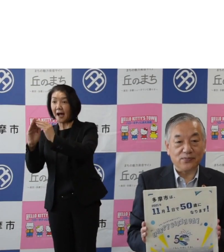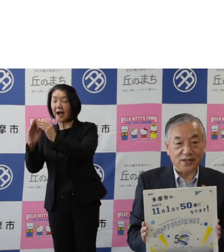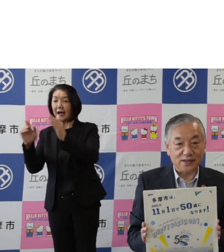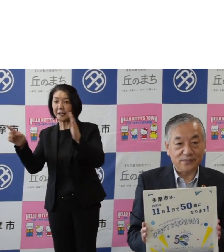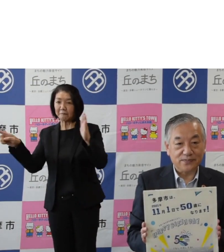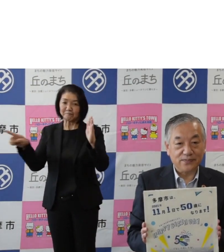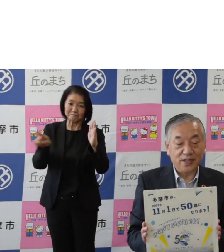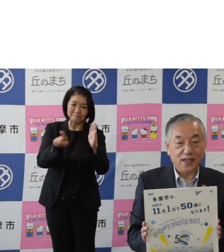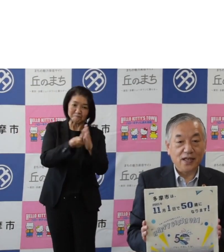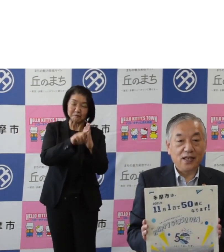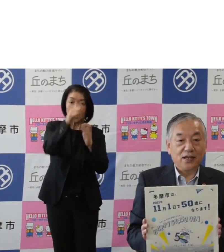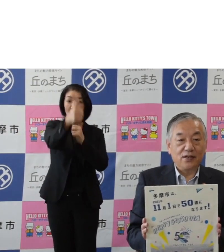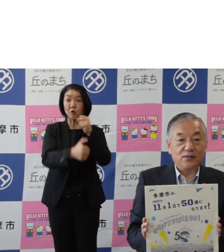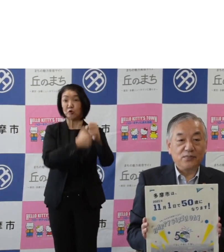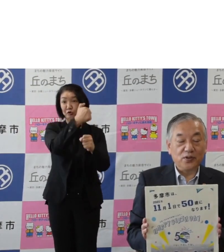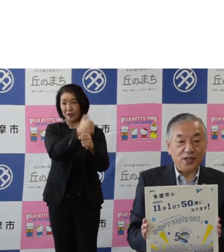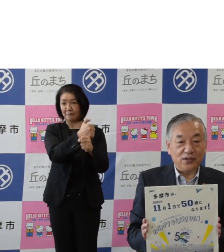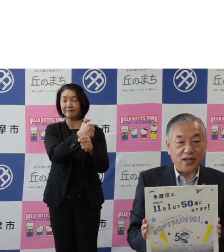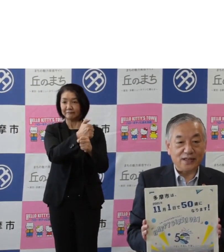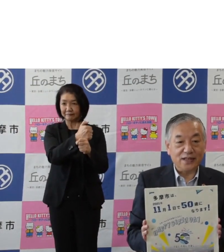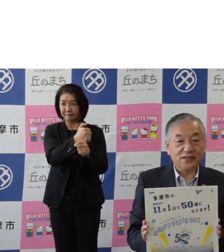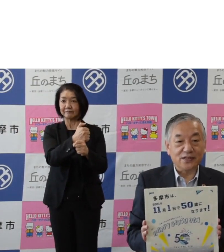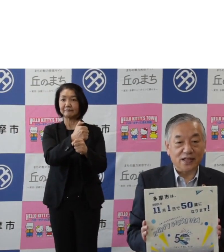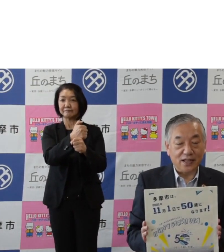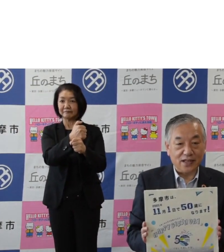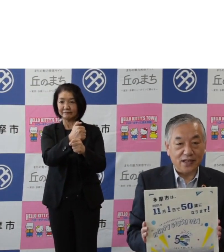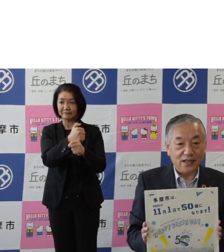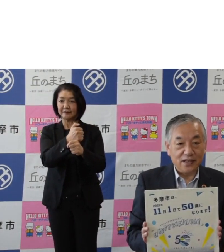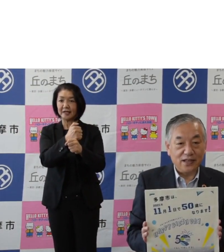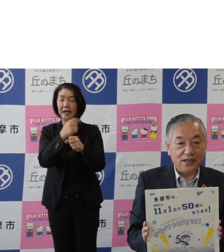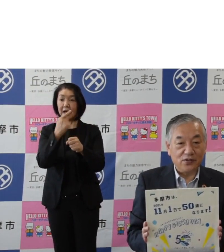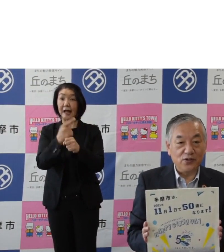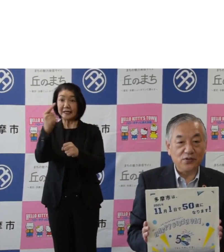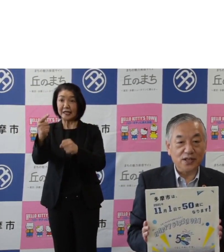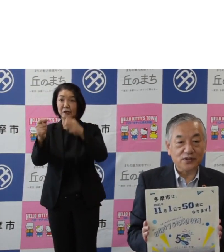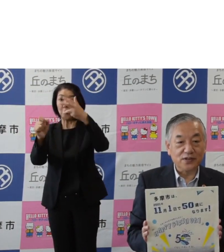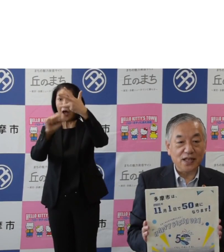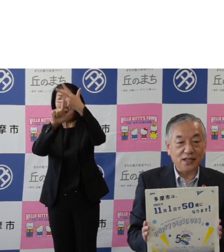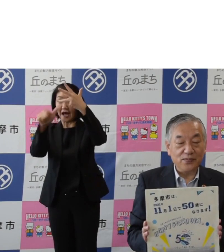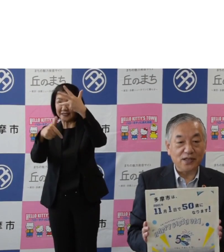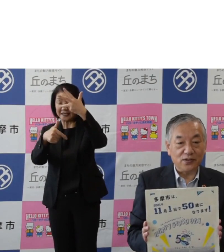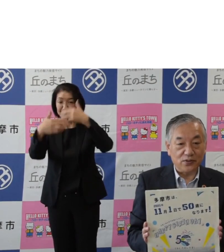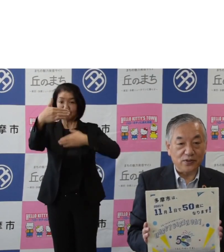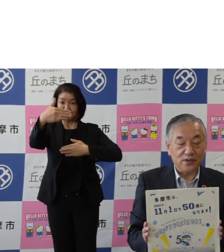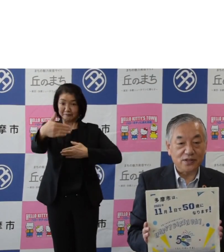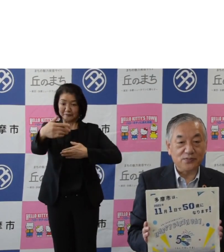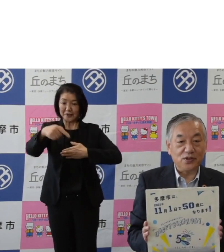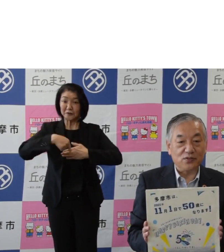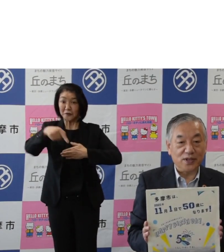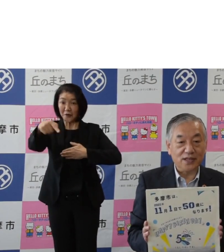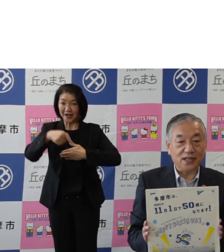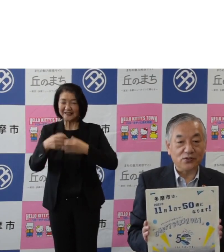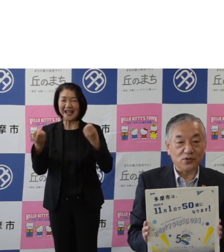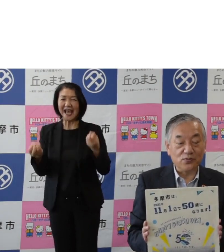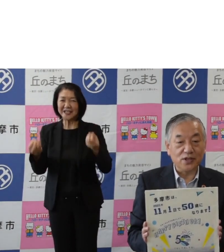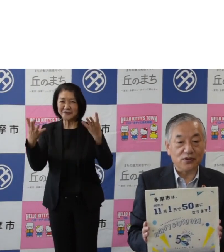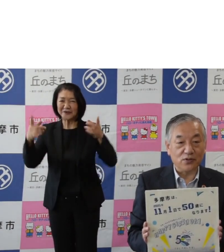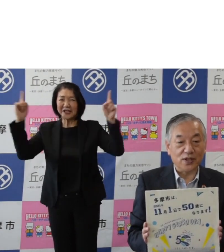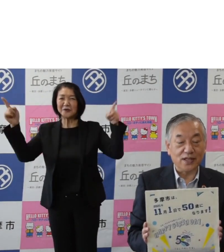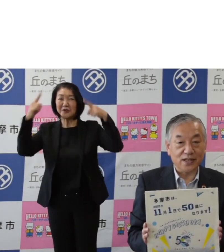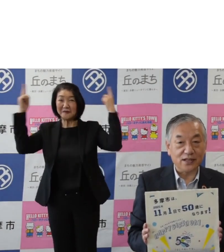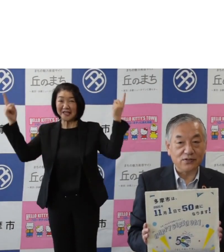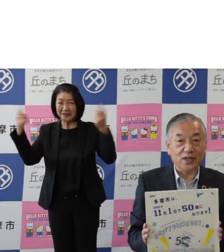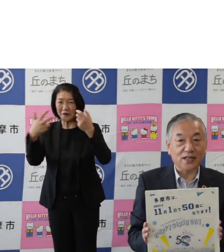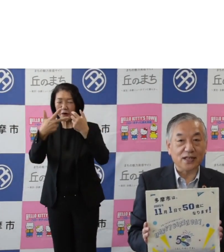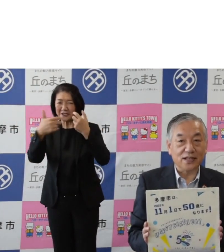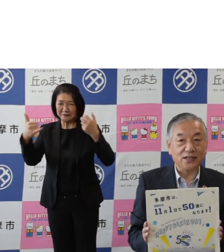迎えます。明年の8月にかけていろいろな祝賀イベントを市民の皆さんと共に